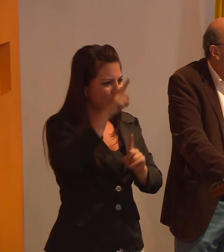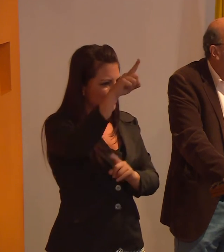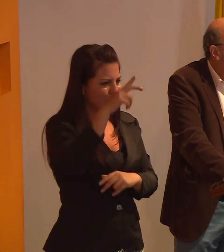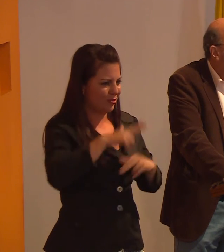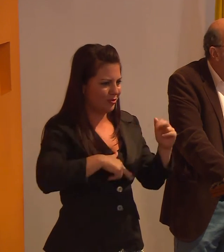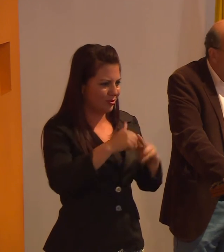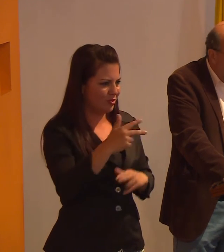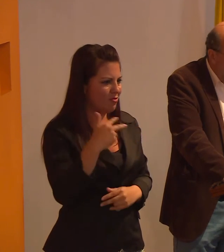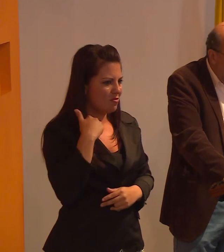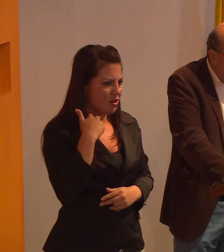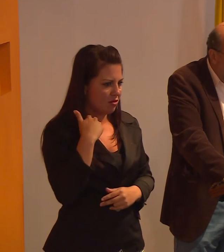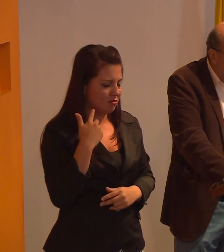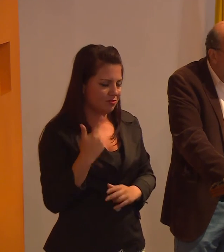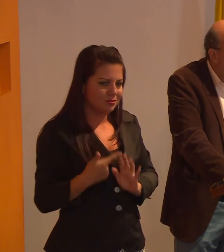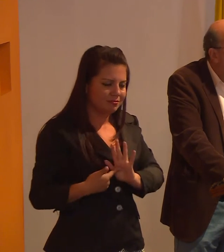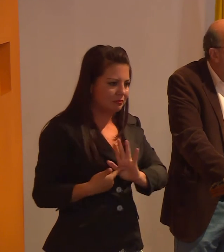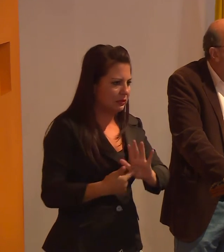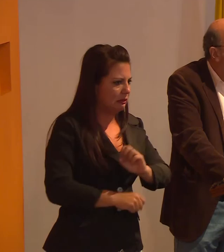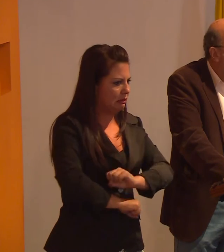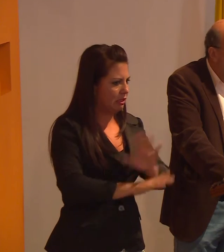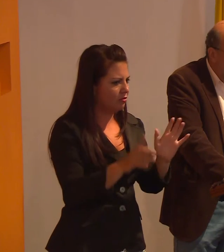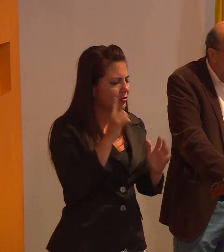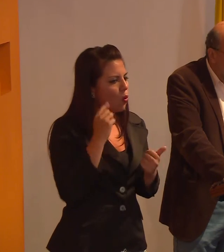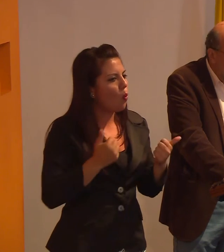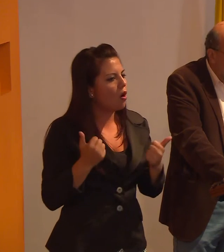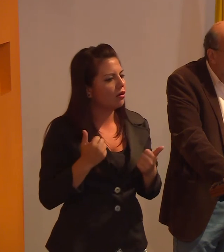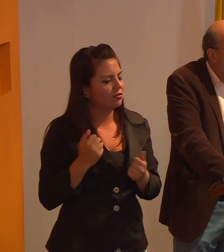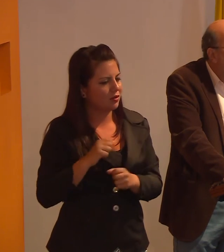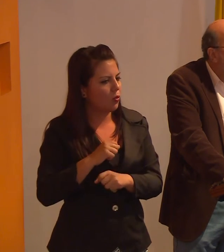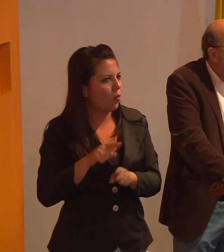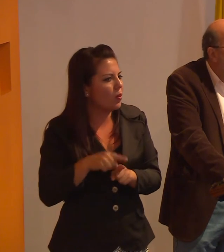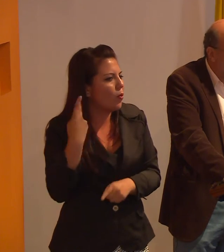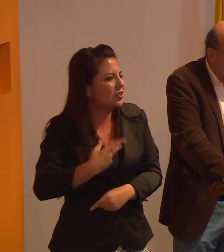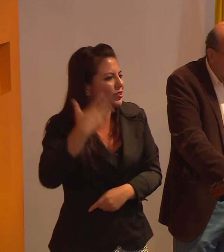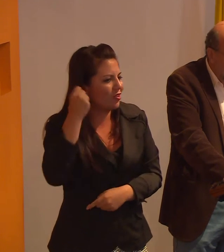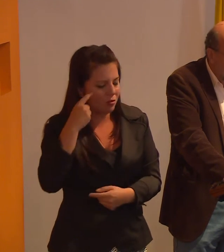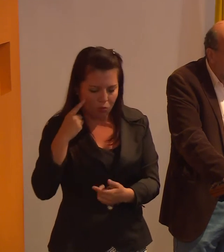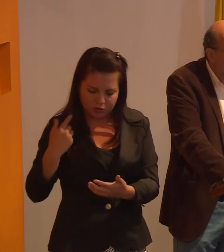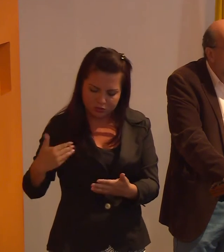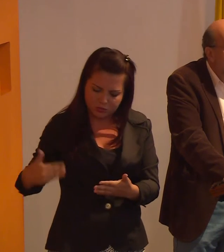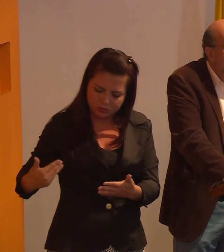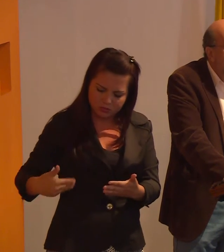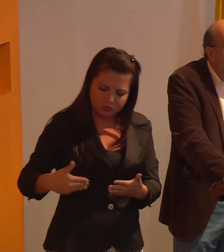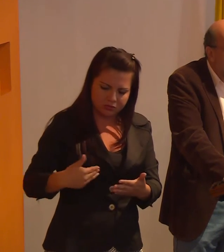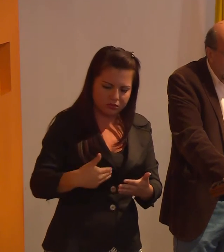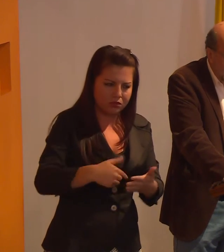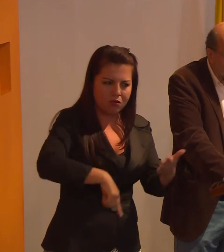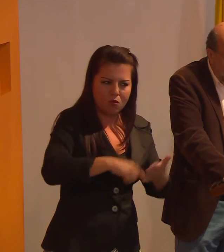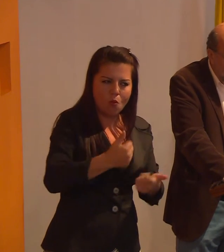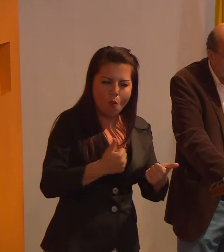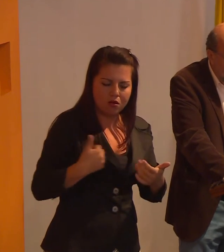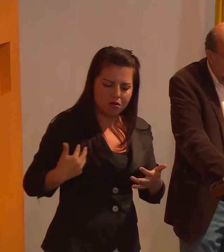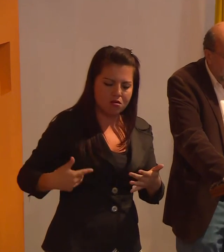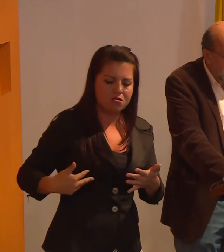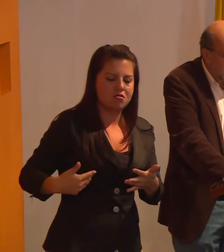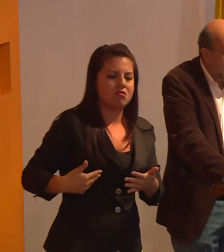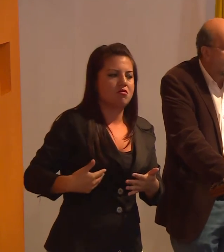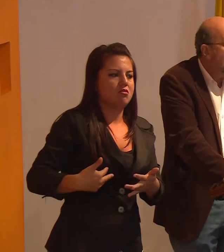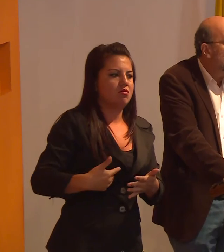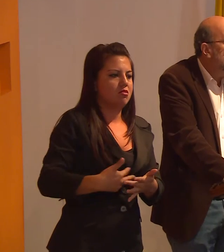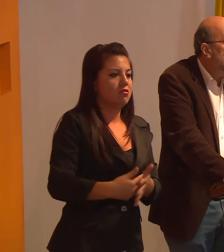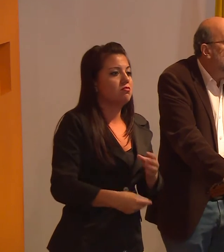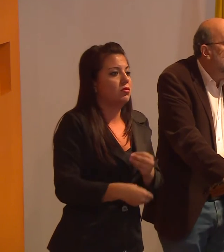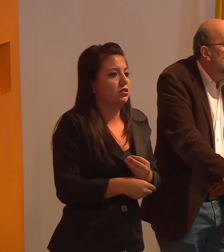universidad. Miraremos su historia y trazaremos la senda de manera